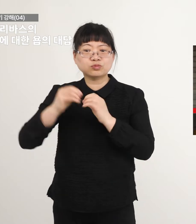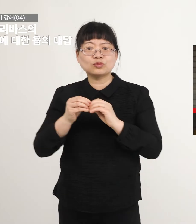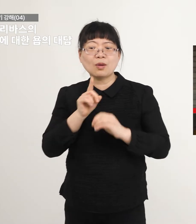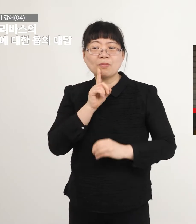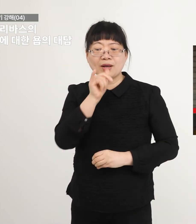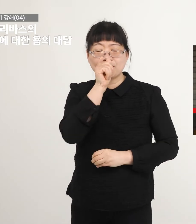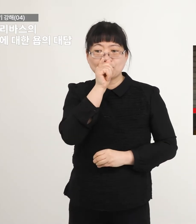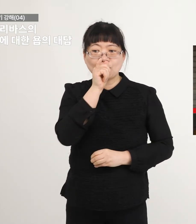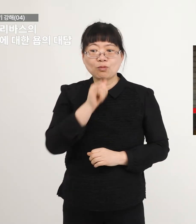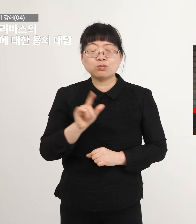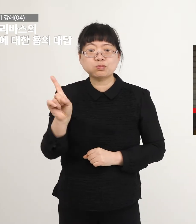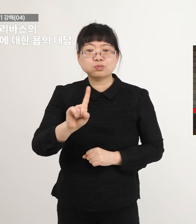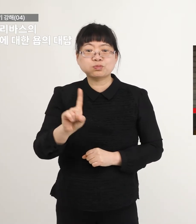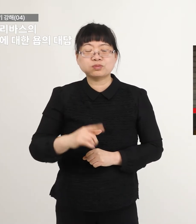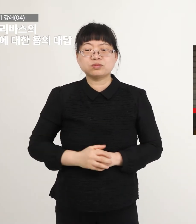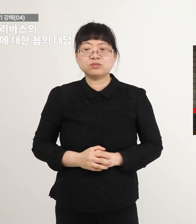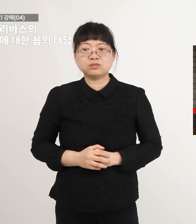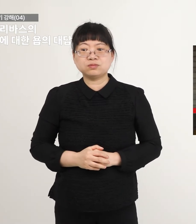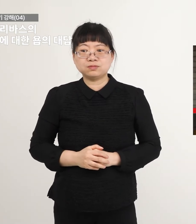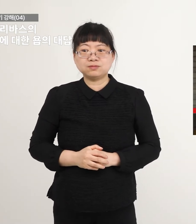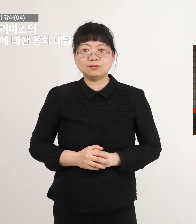해요. 자,